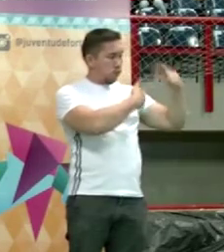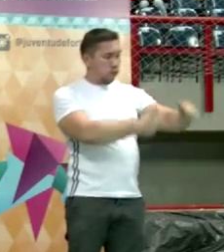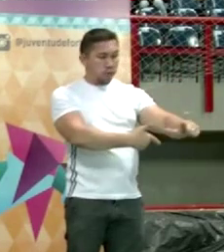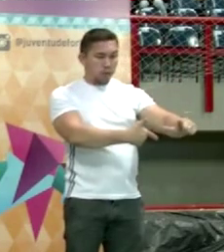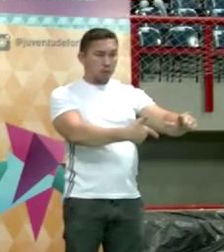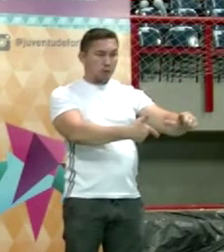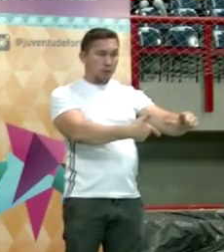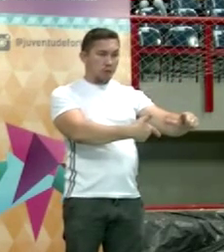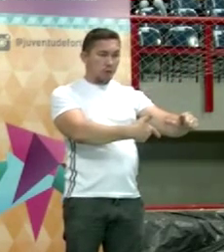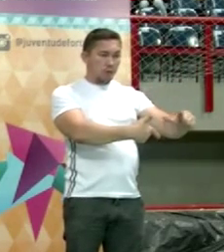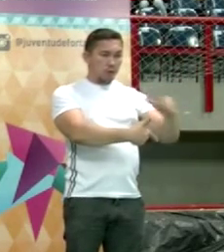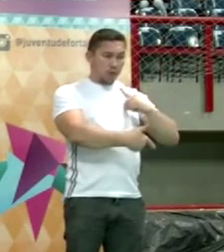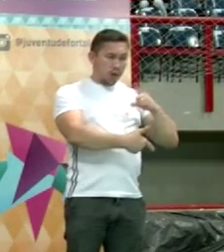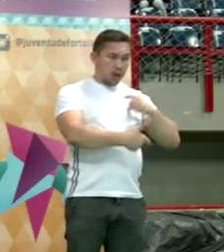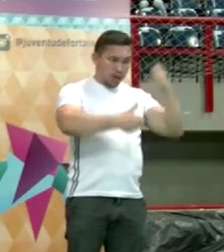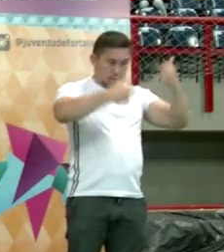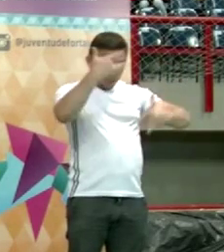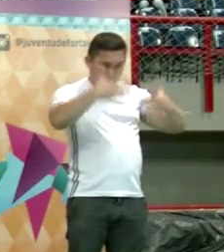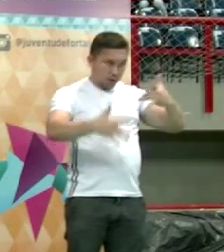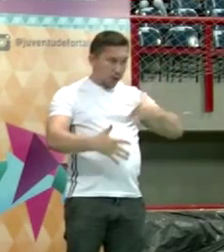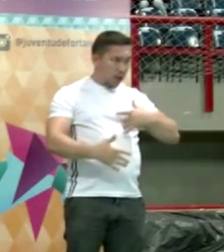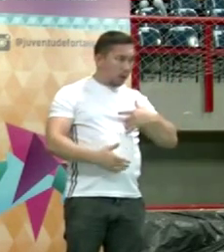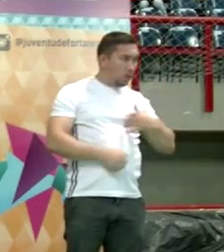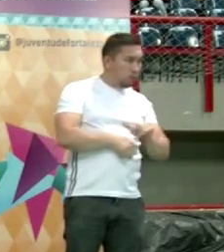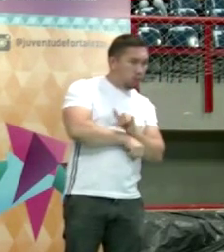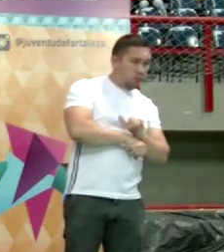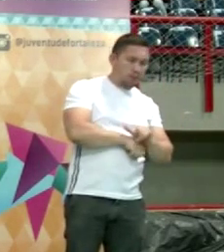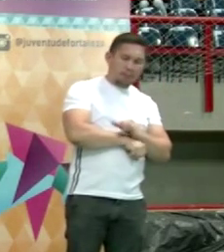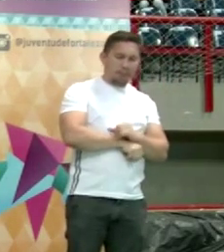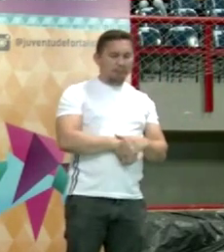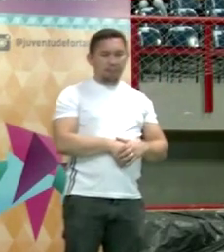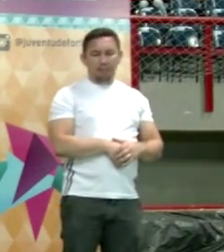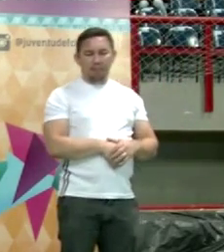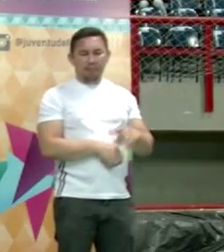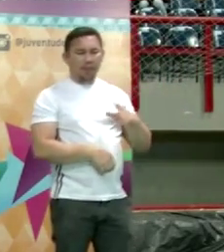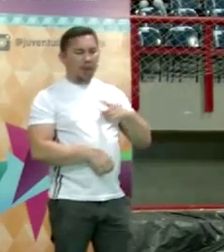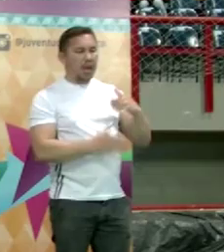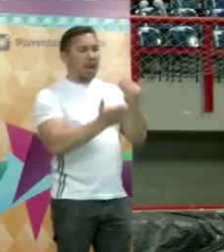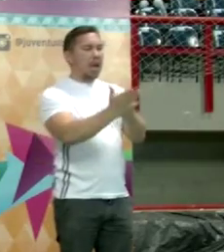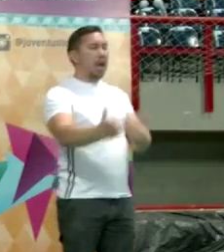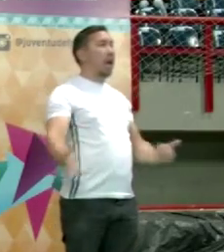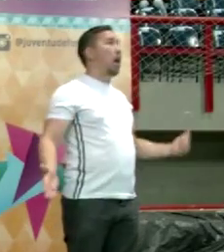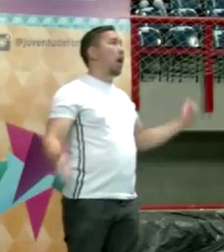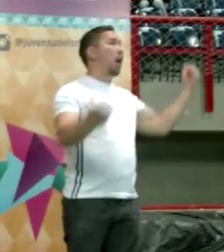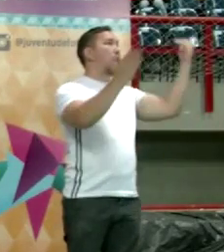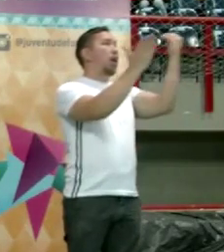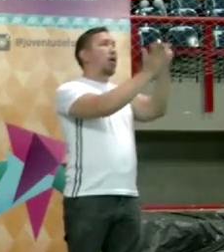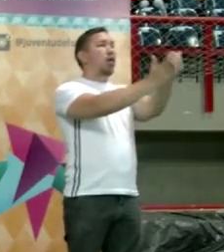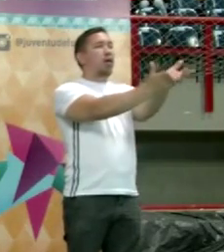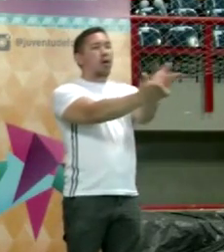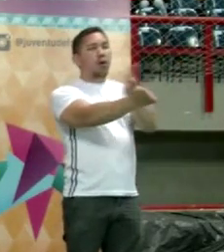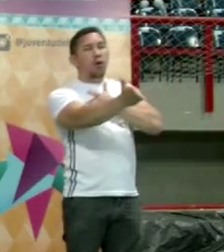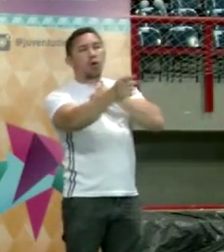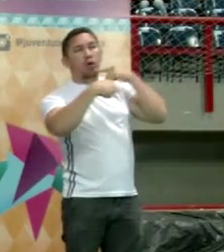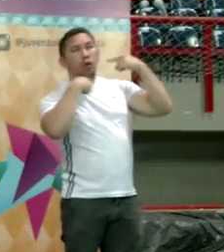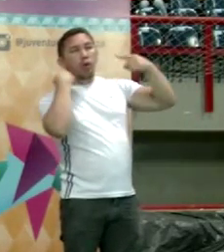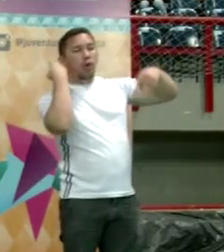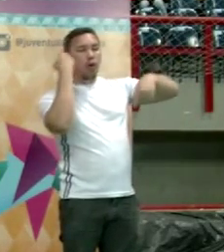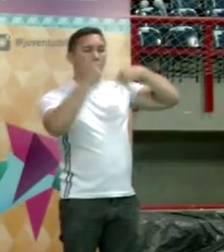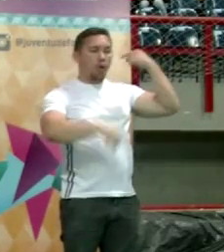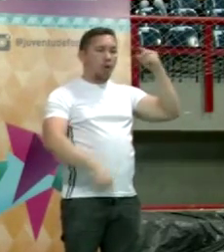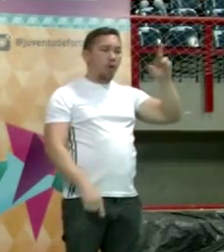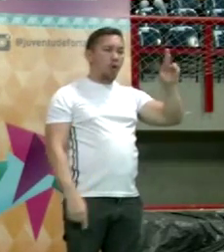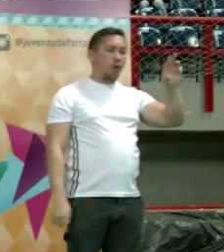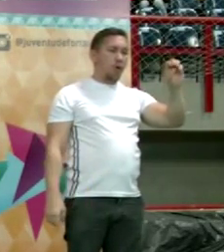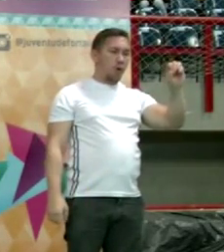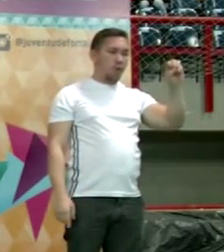Tradicionalmente ela é contada com muito rigor? Não, ela é sempre exagerada romanticamente. Haja vista